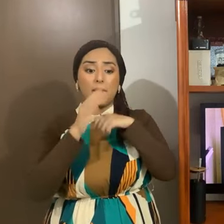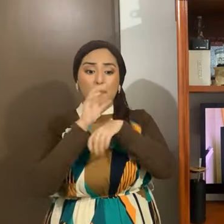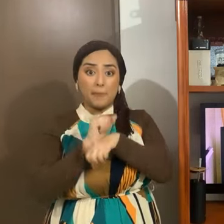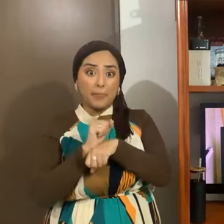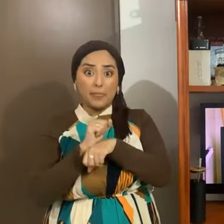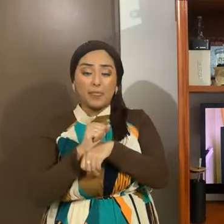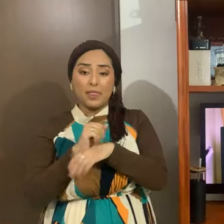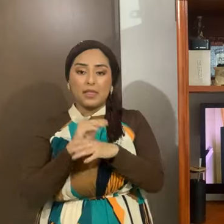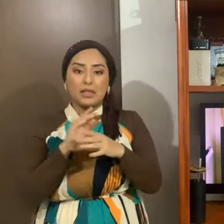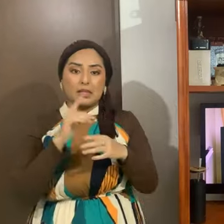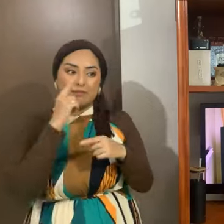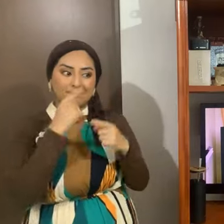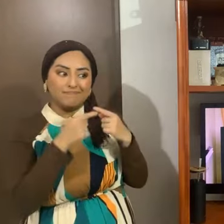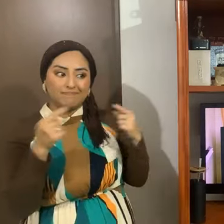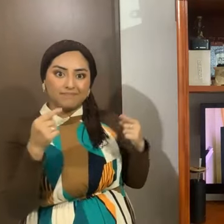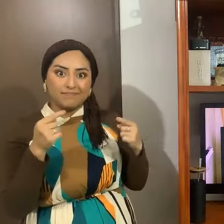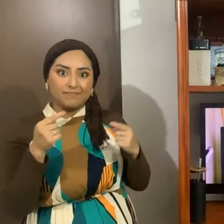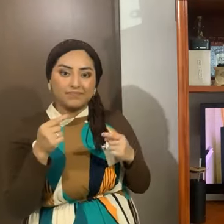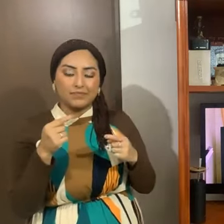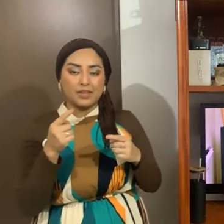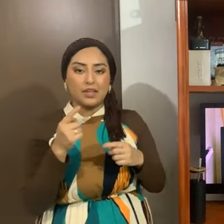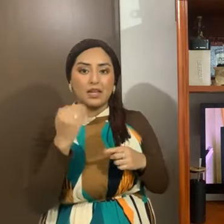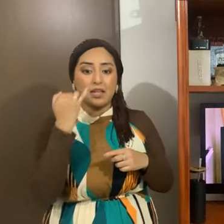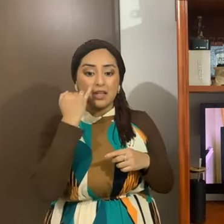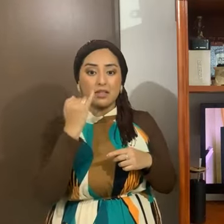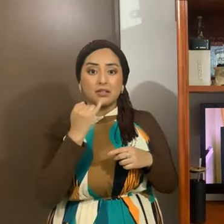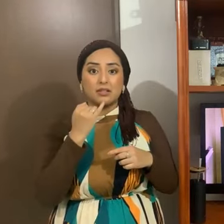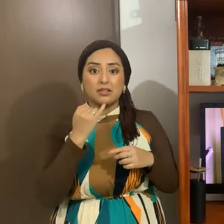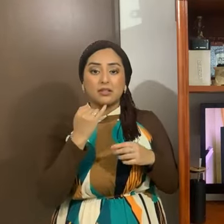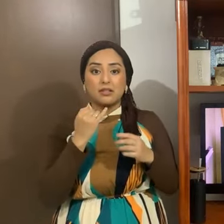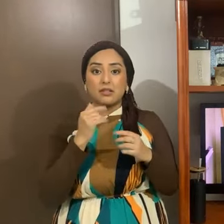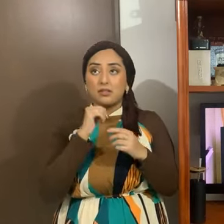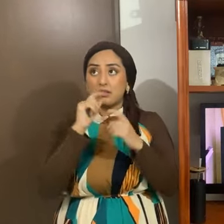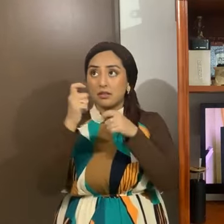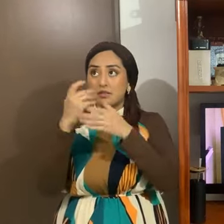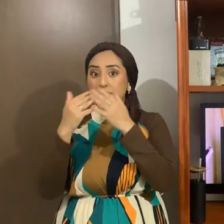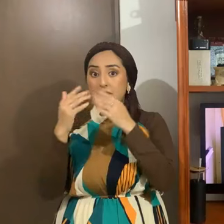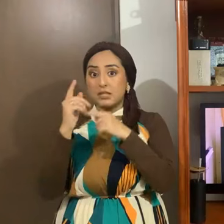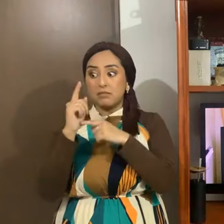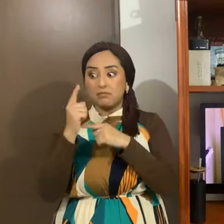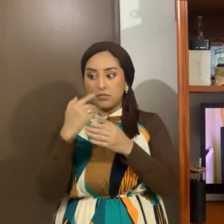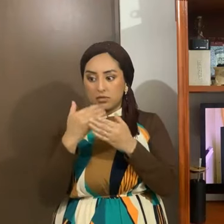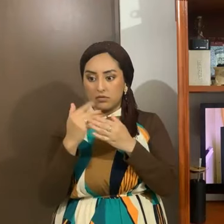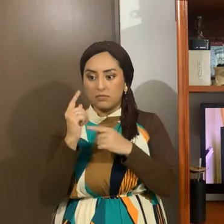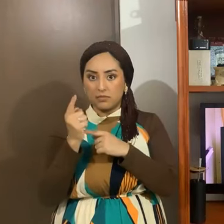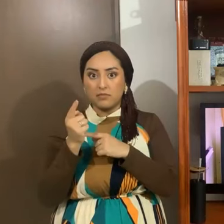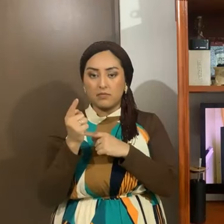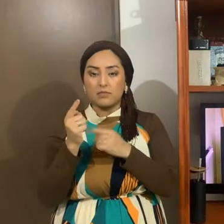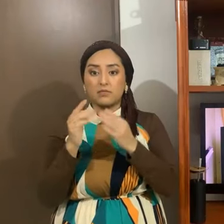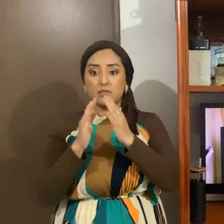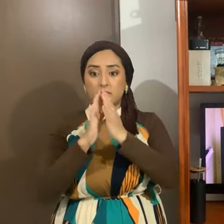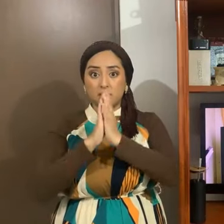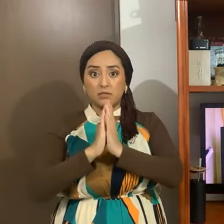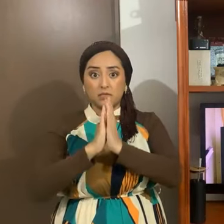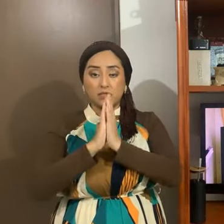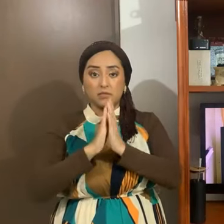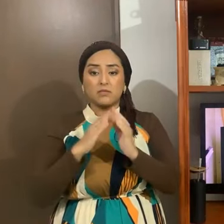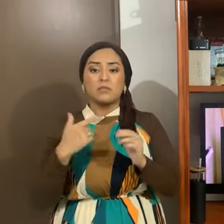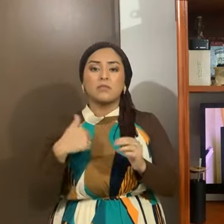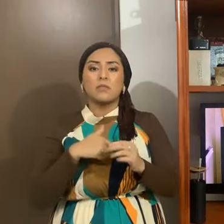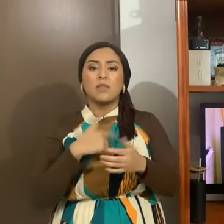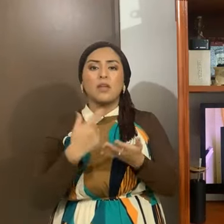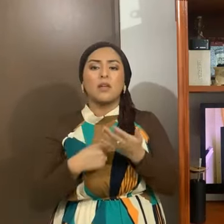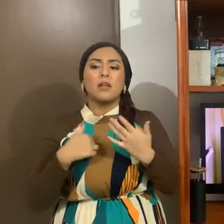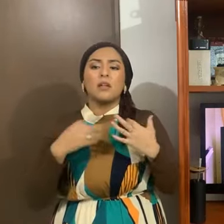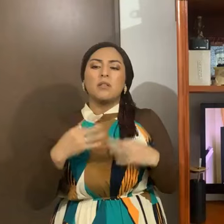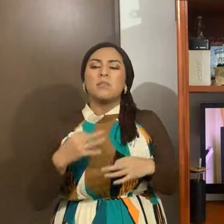nuestras costumbres son opuestas, si en lugar de dedicarle unos buenos minutos a la oración, decidimos